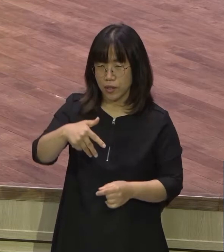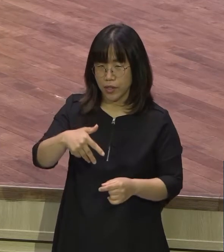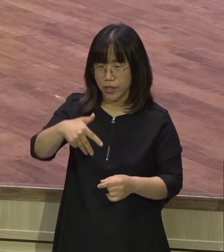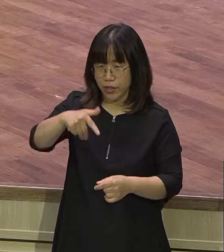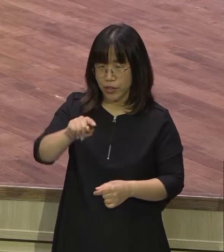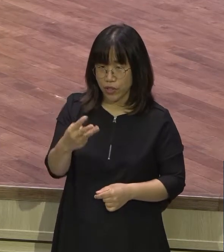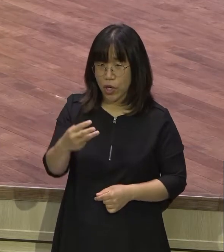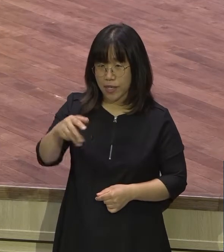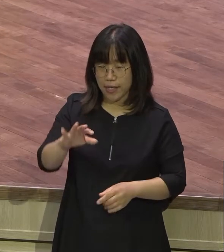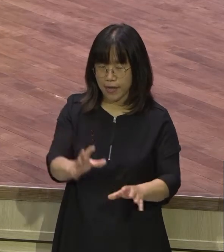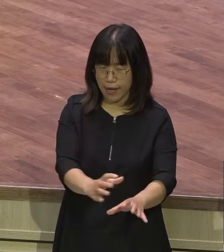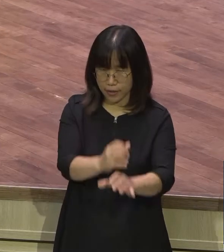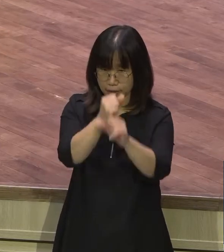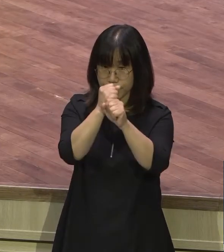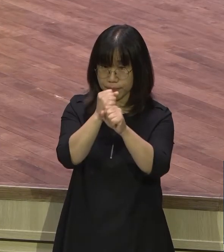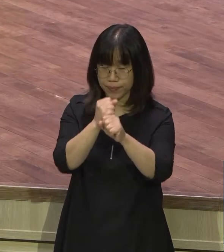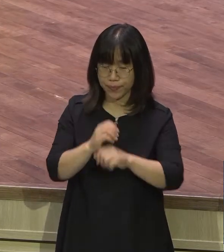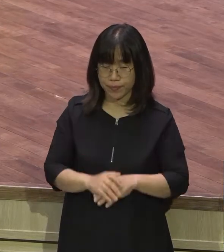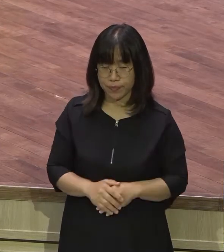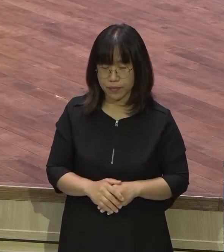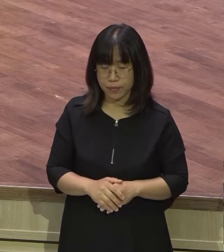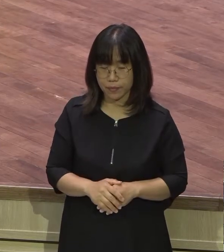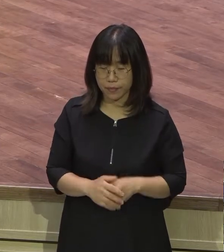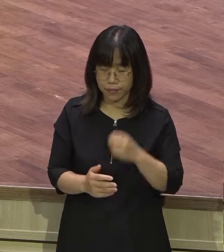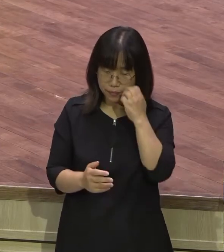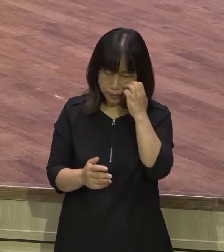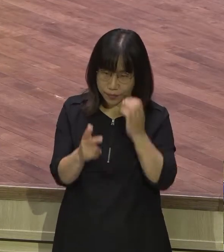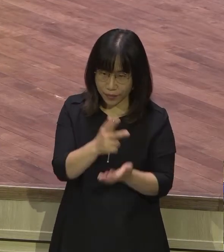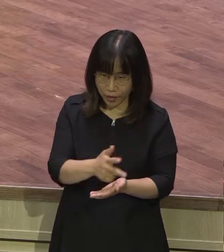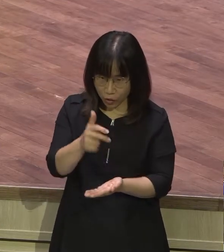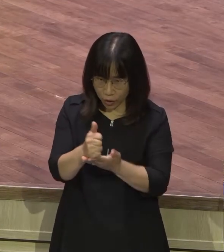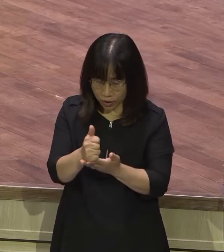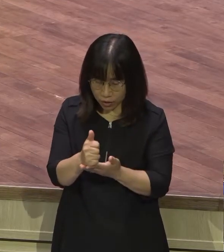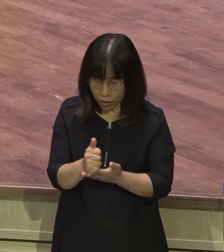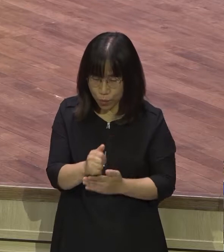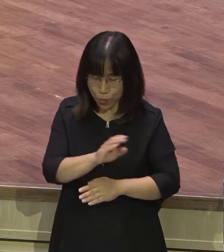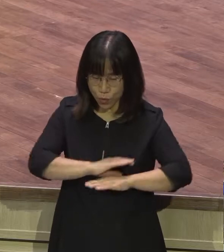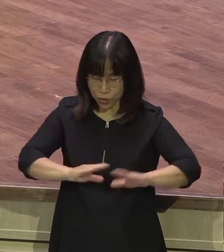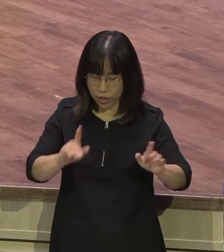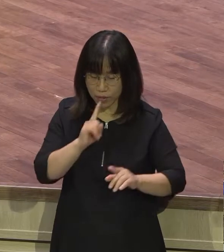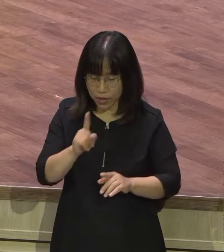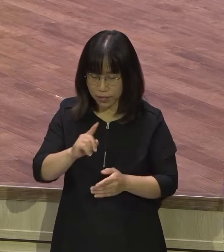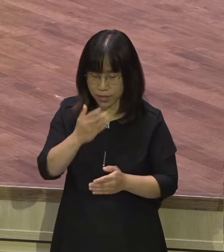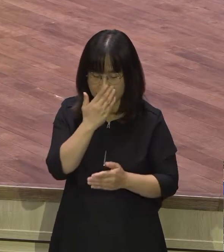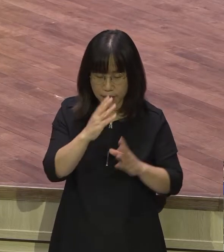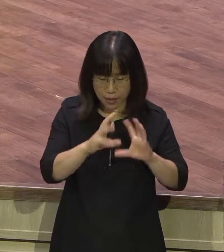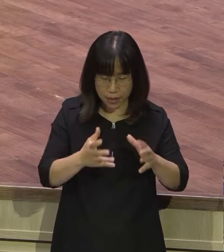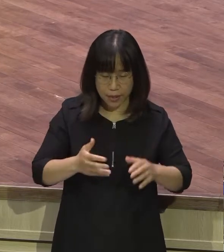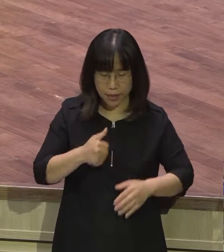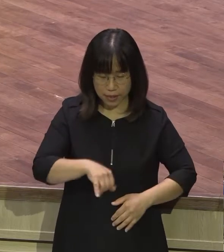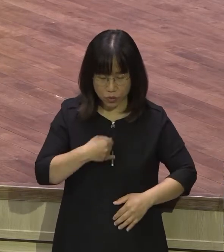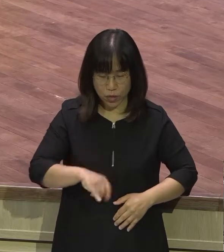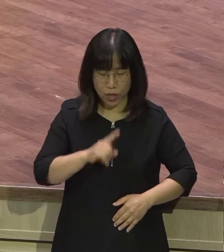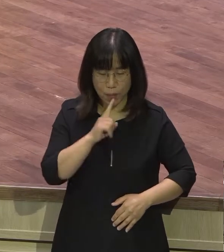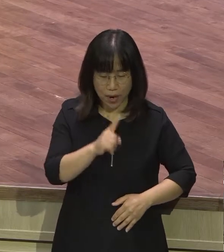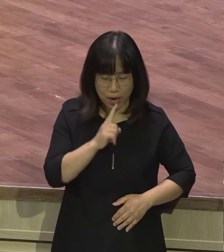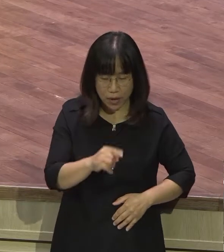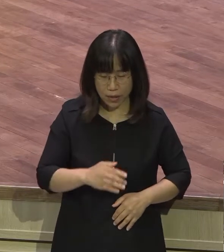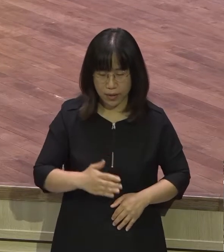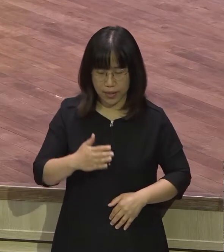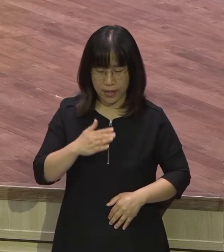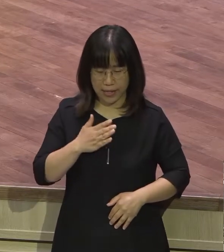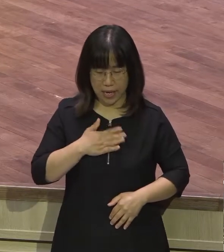1절로 3절을 다시 읽어드립니다. 여호와께서 모세에게 말씀하여 이르시되 이사를 자손에게 말하여 이르라. 이것이 나의